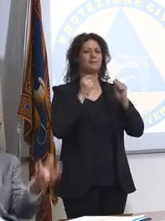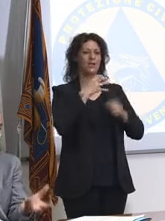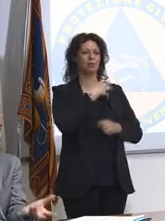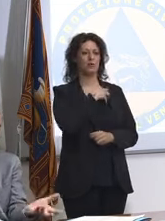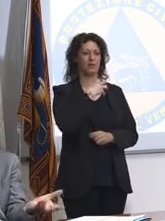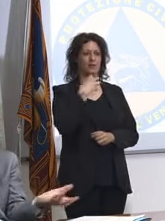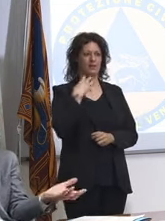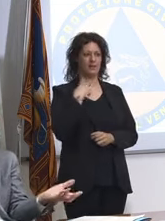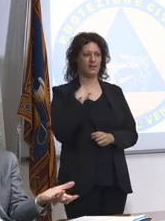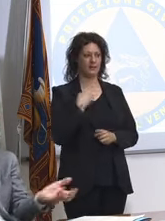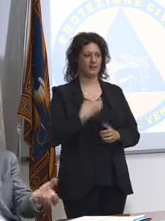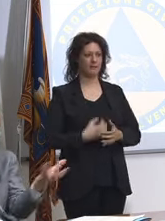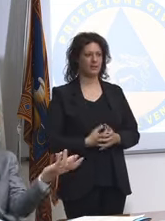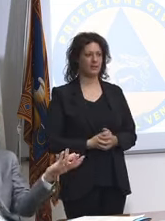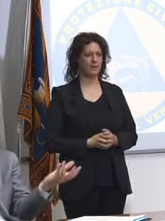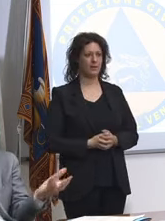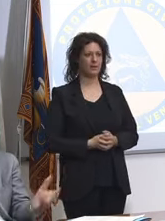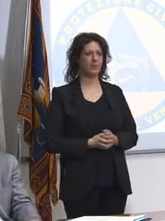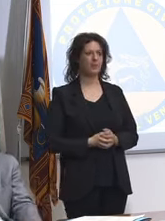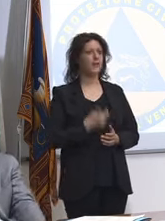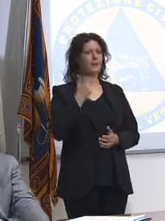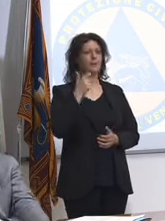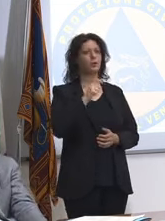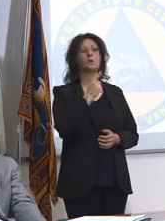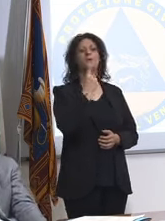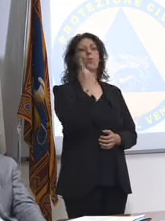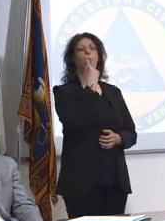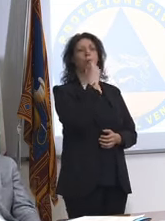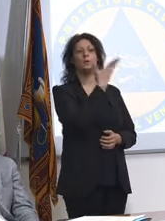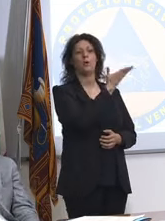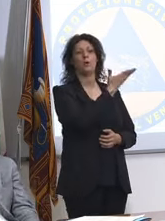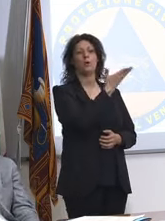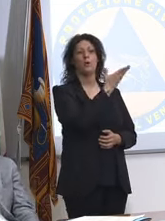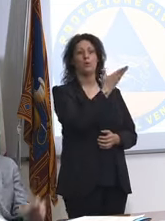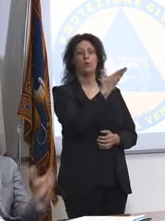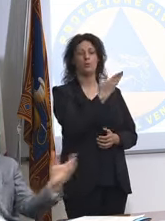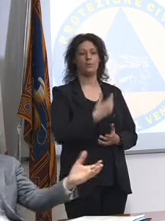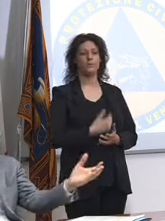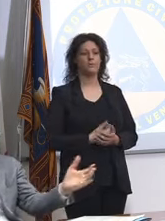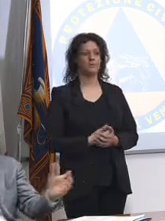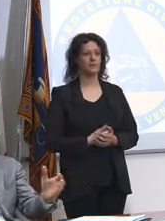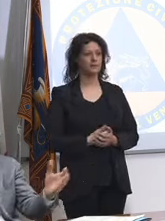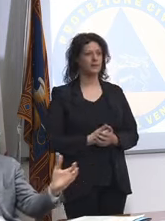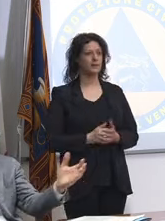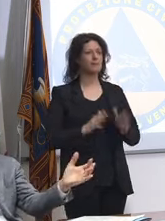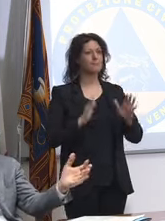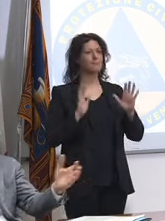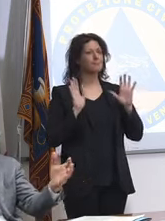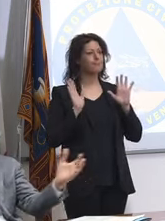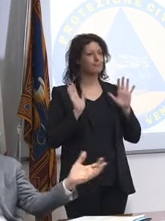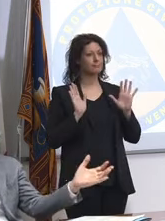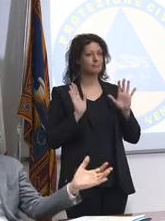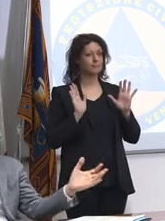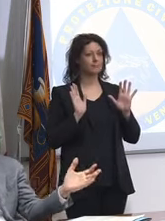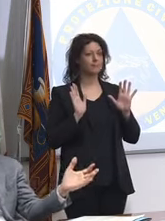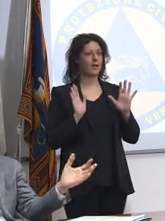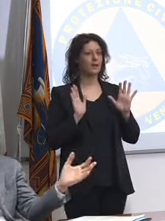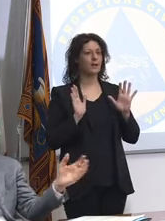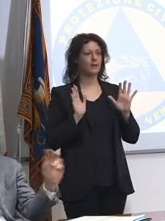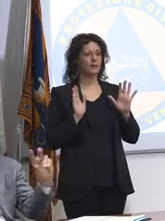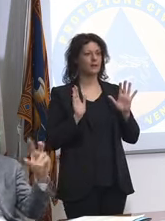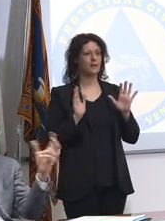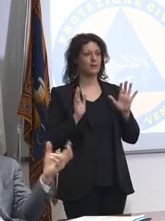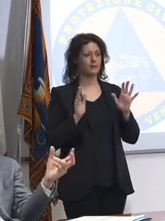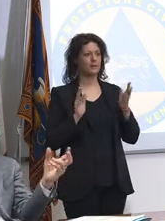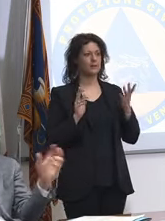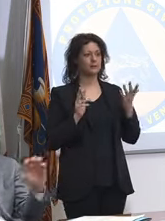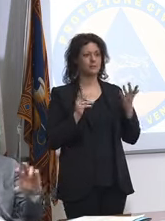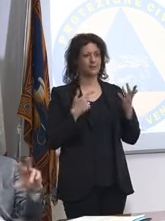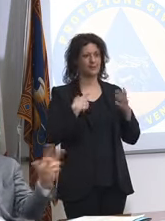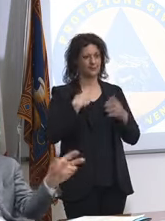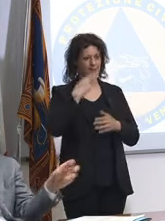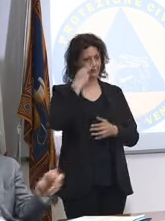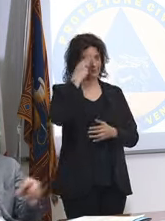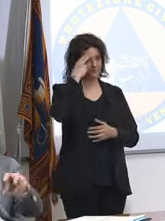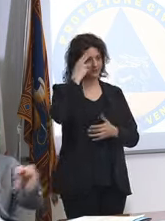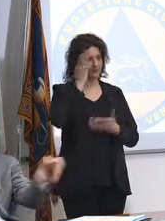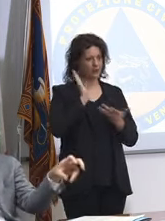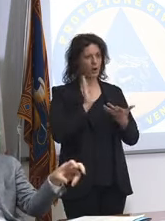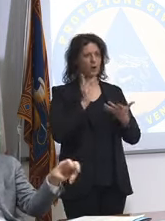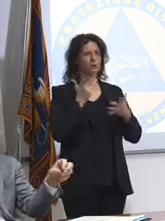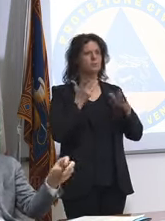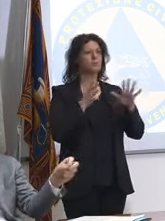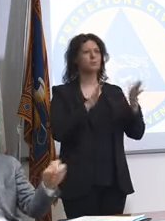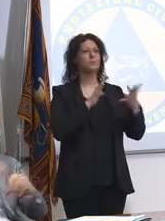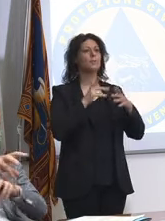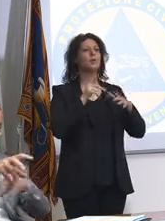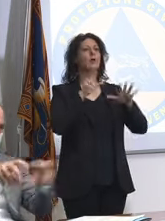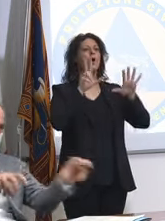Come chi esiste, insomma. Come esiste, certo. Però stiamo parlando di un'ottantina di casi, cioè vorrei ricordare che stiamo parlando di un'ottantina